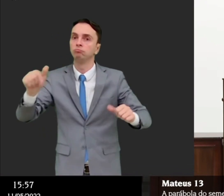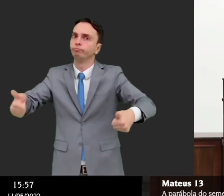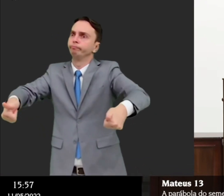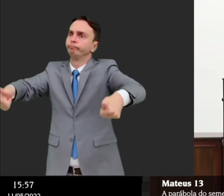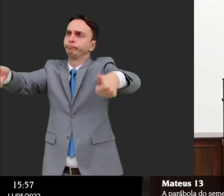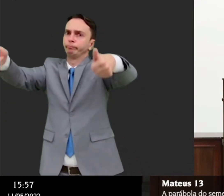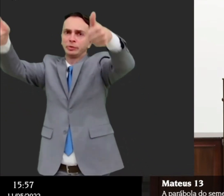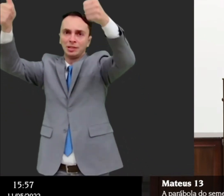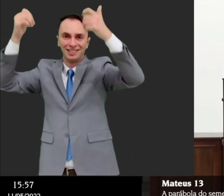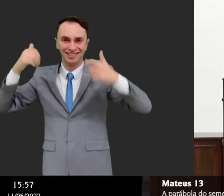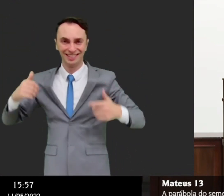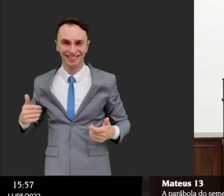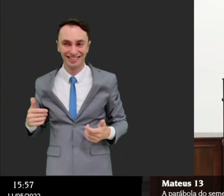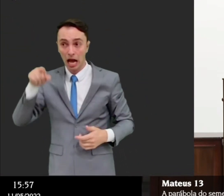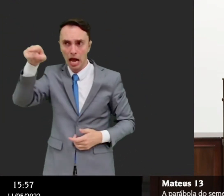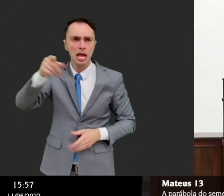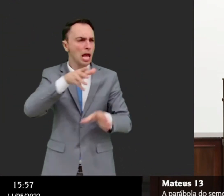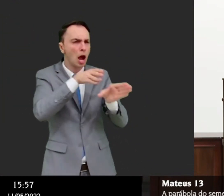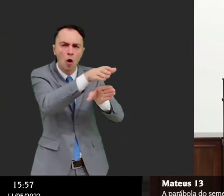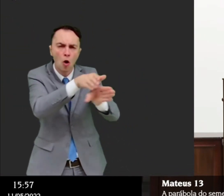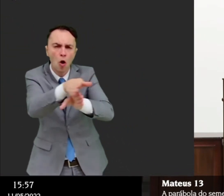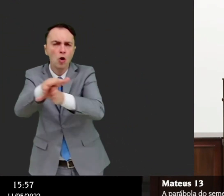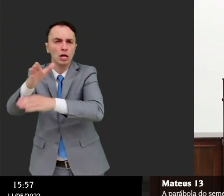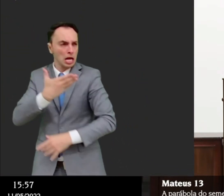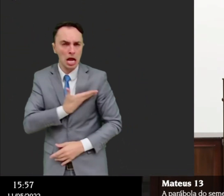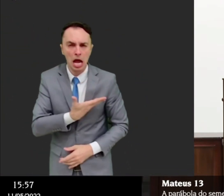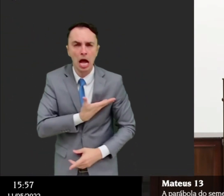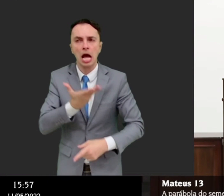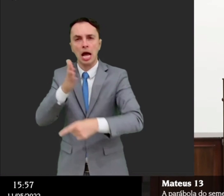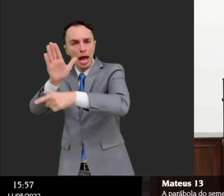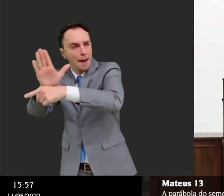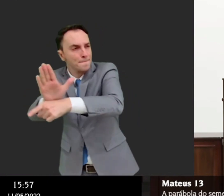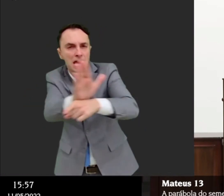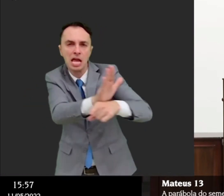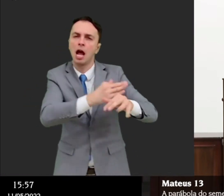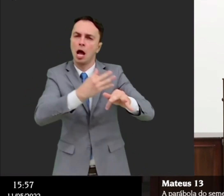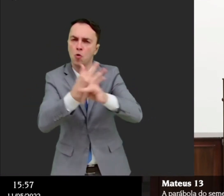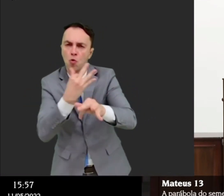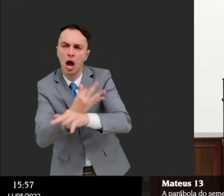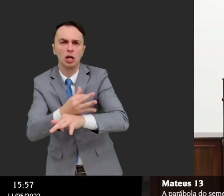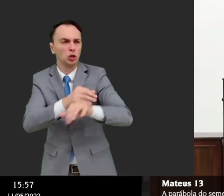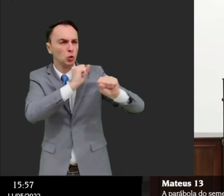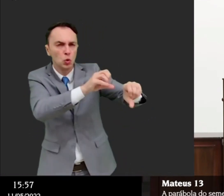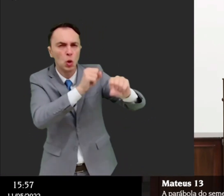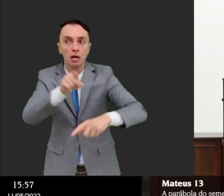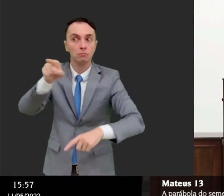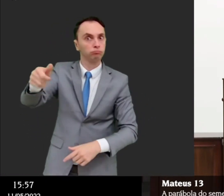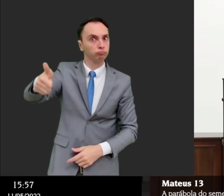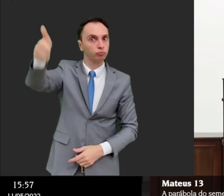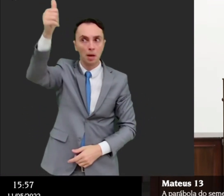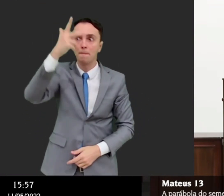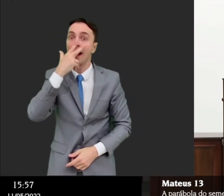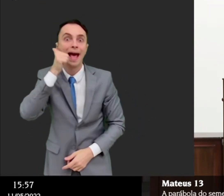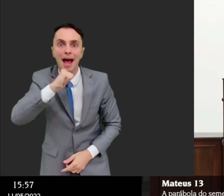100. Ele passa a ser conselheiro, amigo, ajuda, tolera, ensina, é mãe,